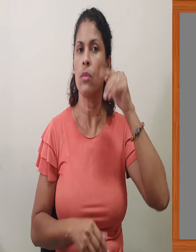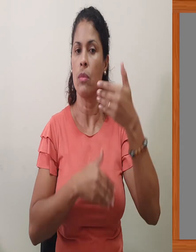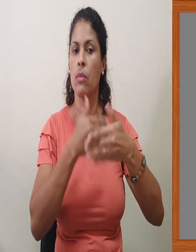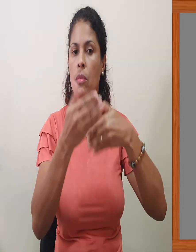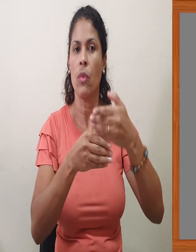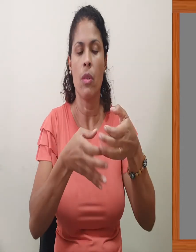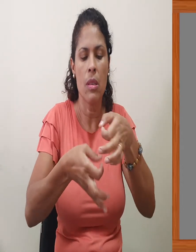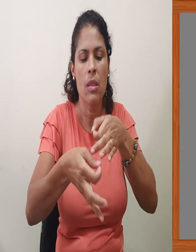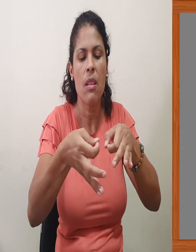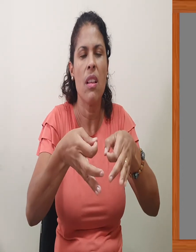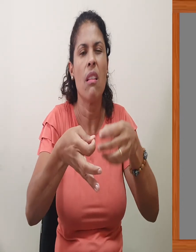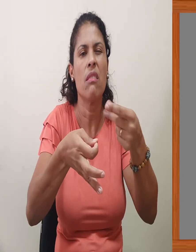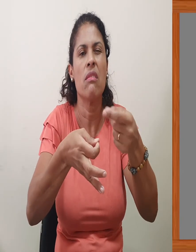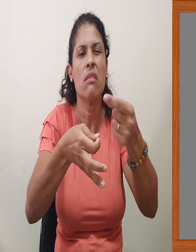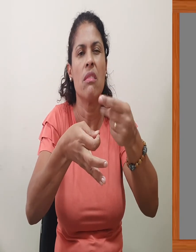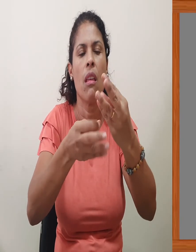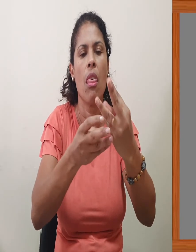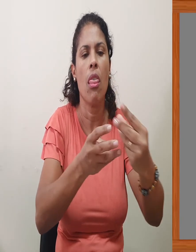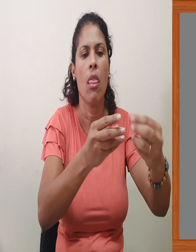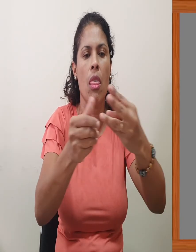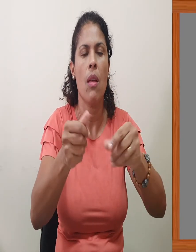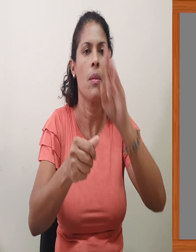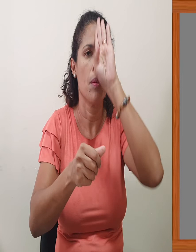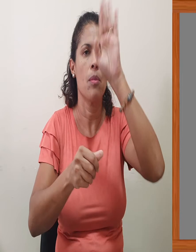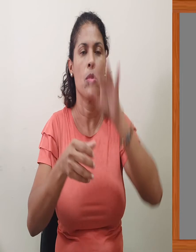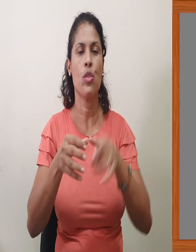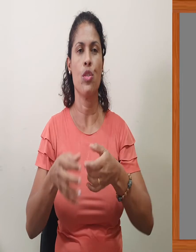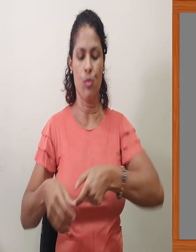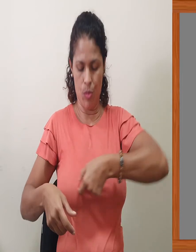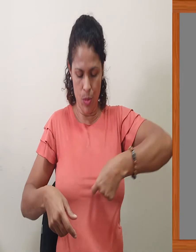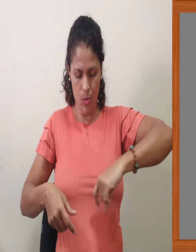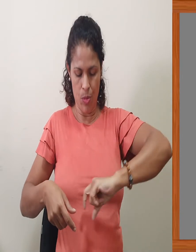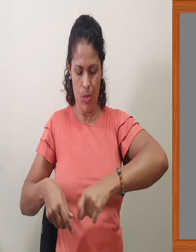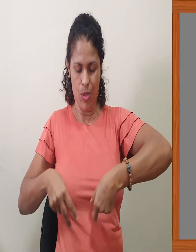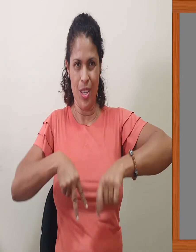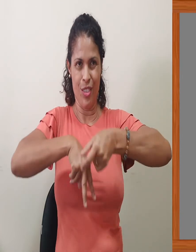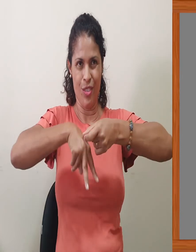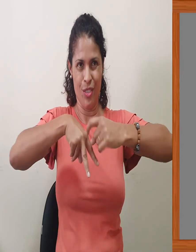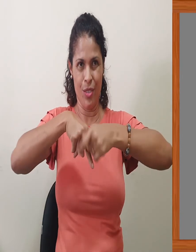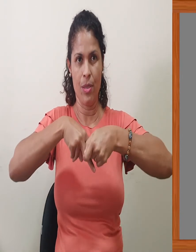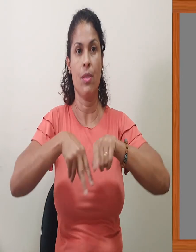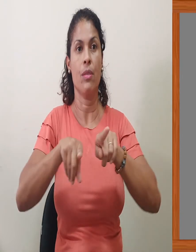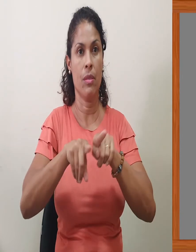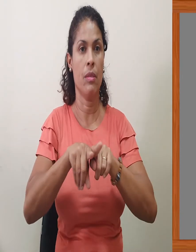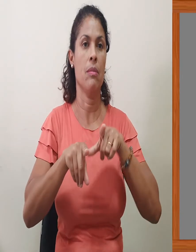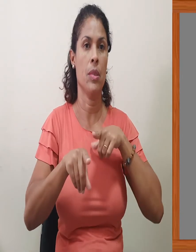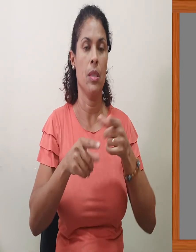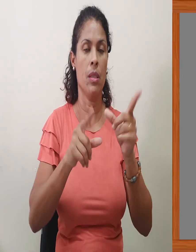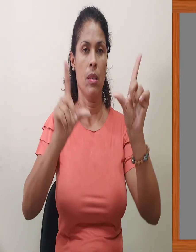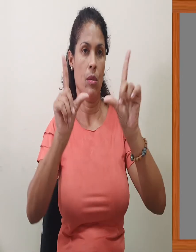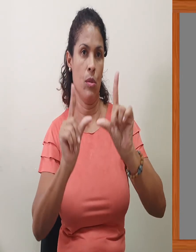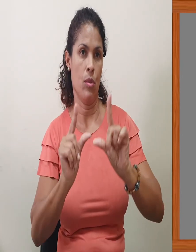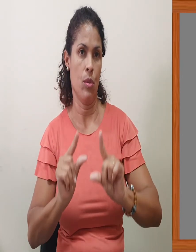Apoptose e oncogênese. A apoptose remove diariamente milhares de células